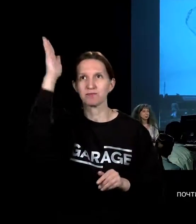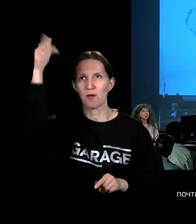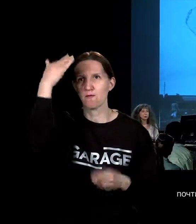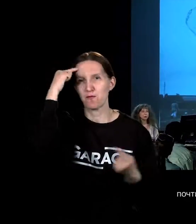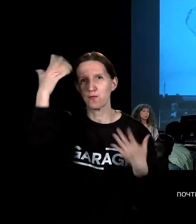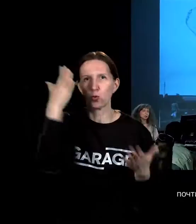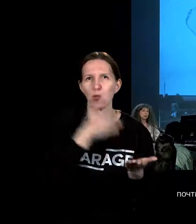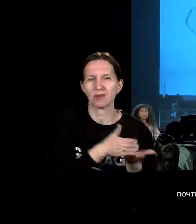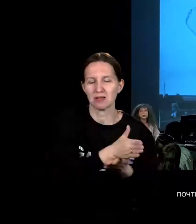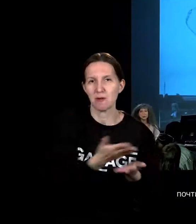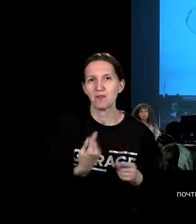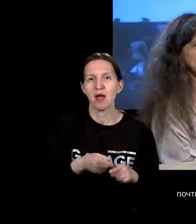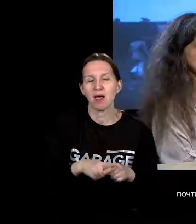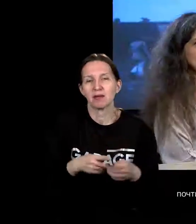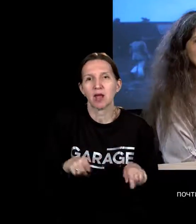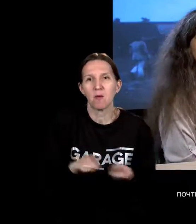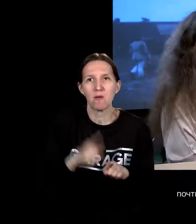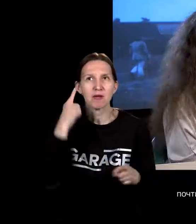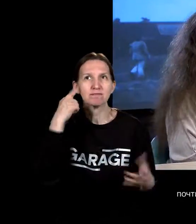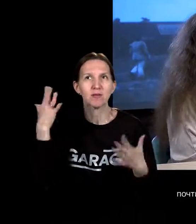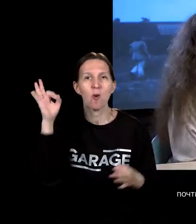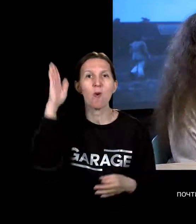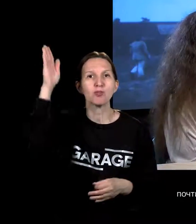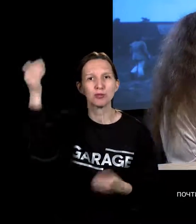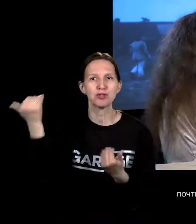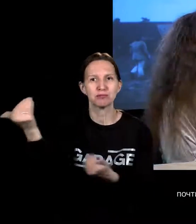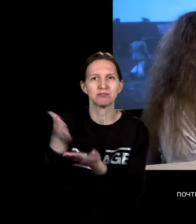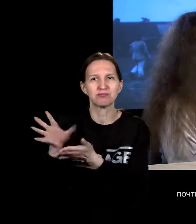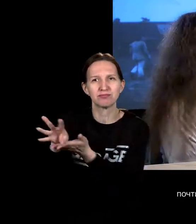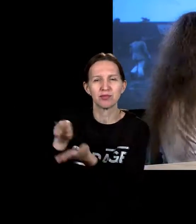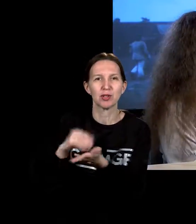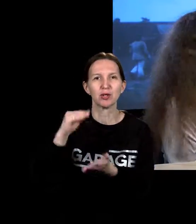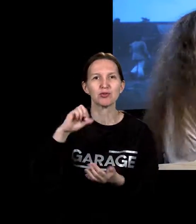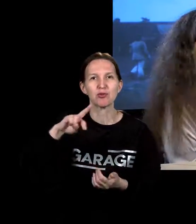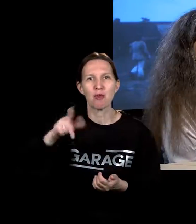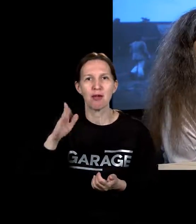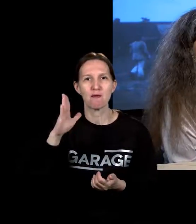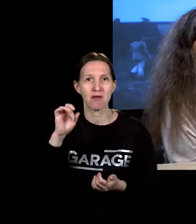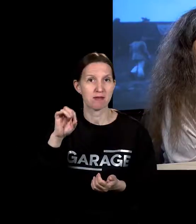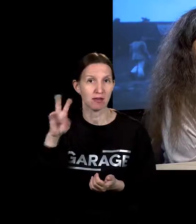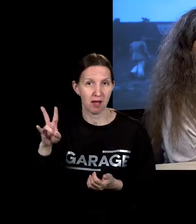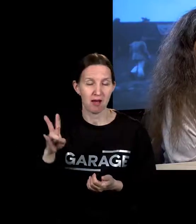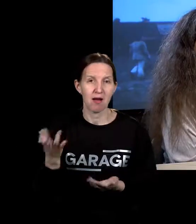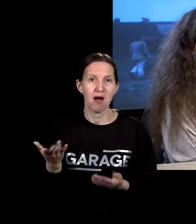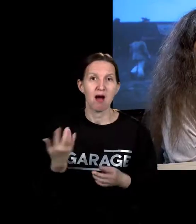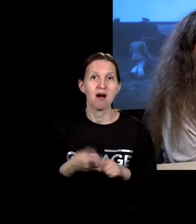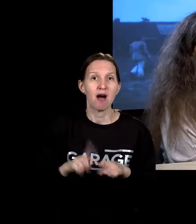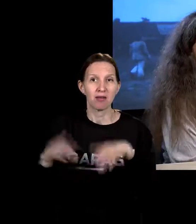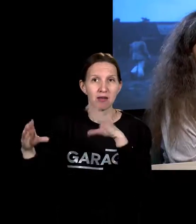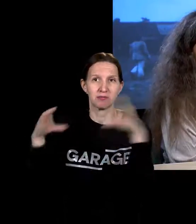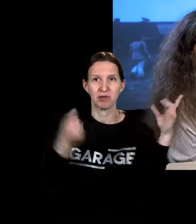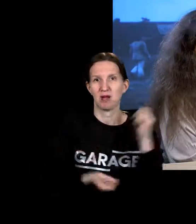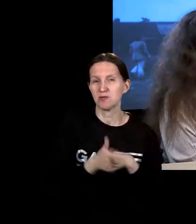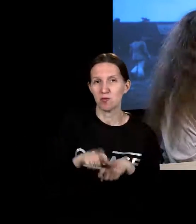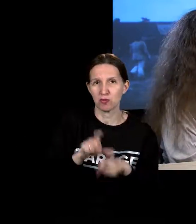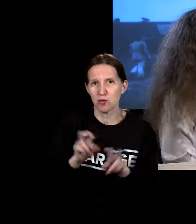о будущем, таком почти жюльверновском, которое не состоялось, и, собственно говоря, не летали они в том числе, потому что, казалось, это очень